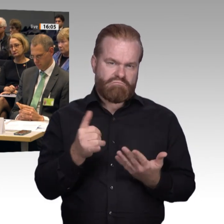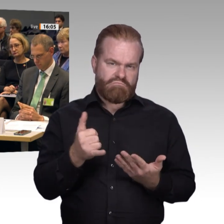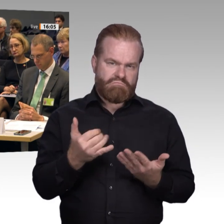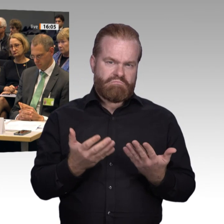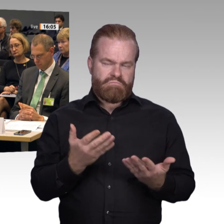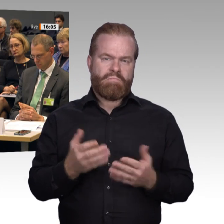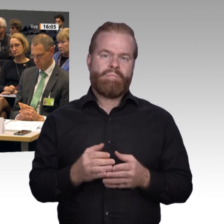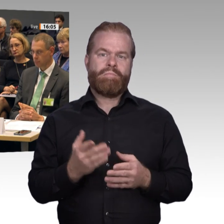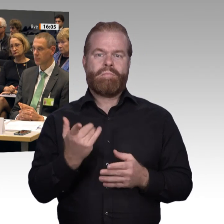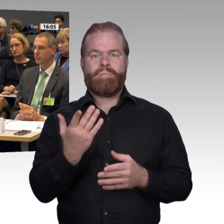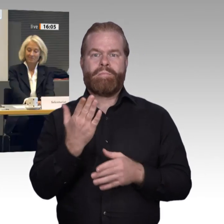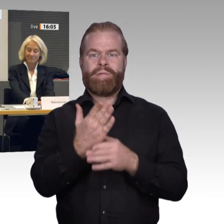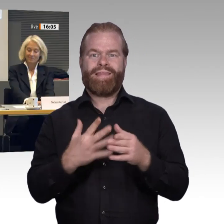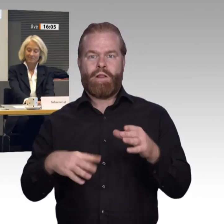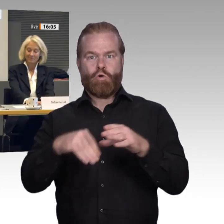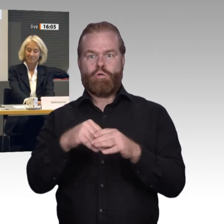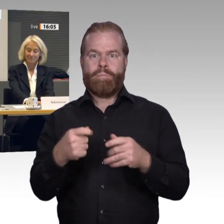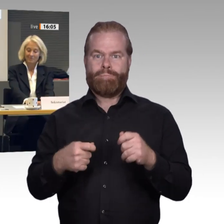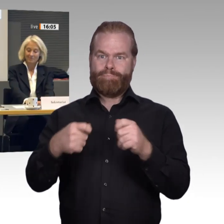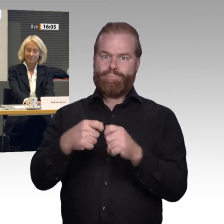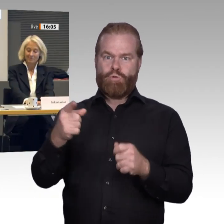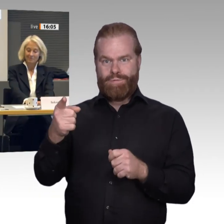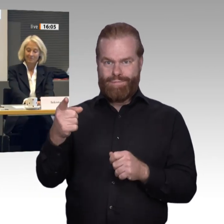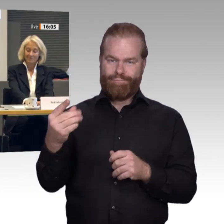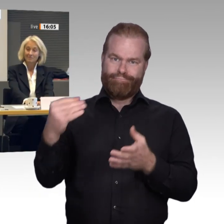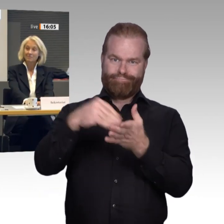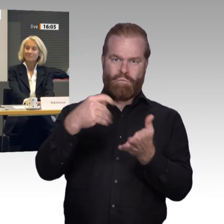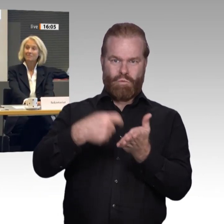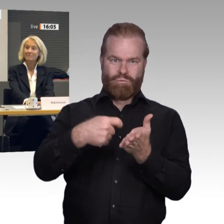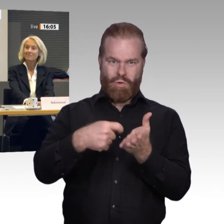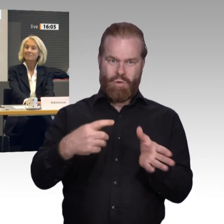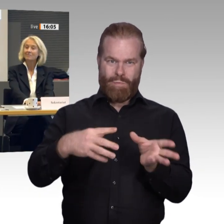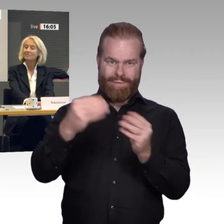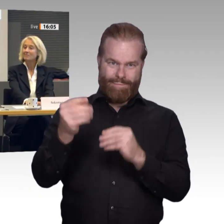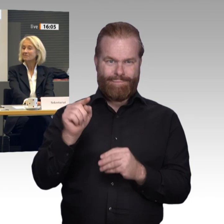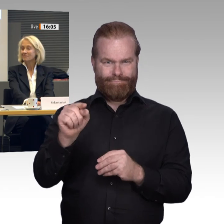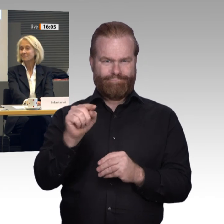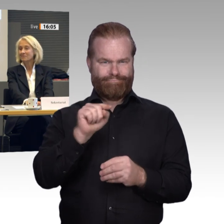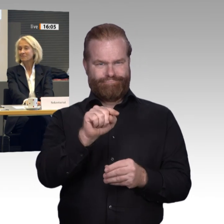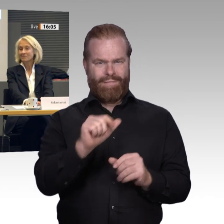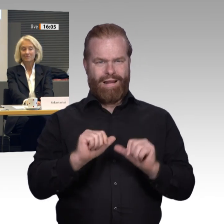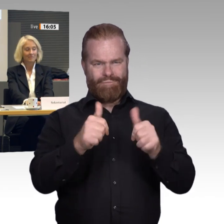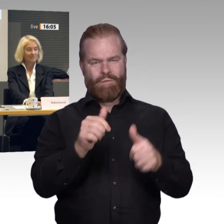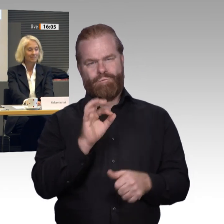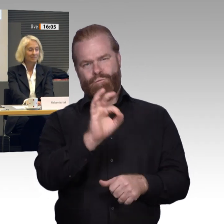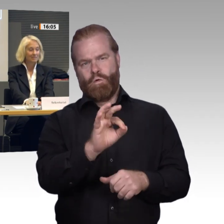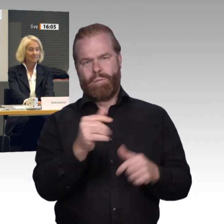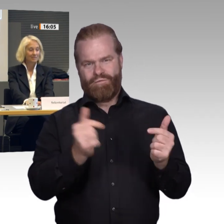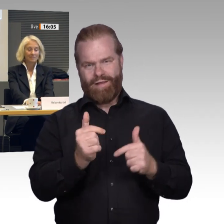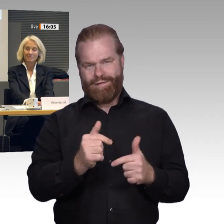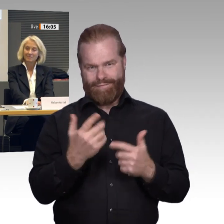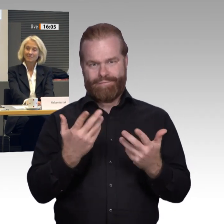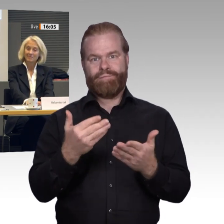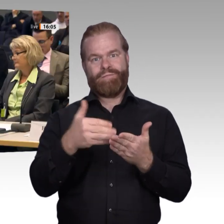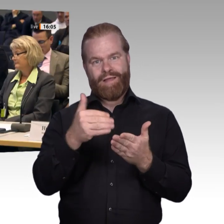könnte. Frau Offer, bitte. Ja, es ist natürlich ein großes Manko des